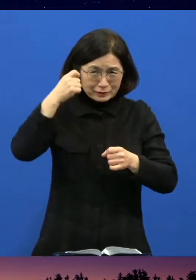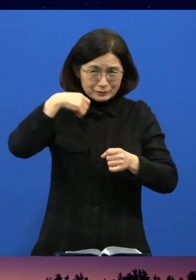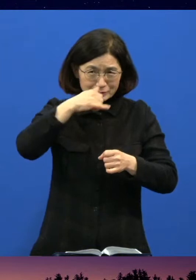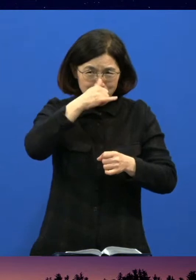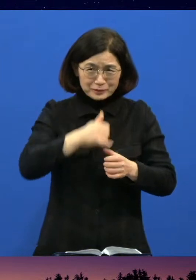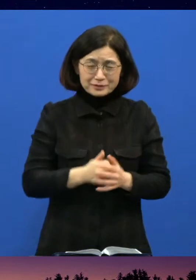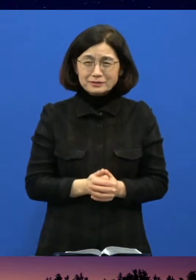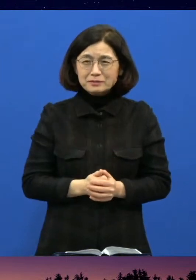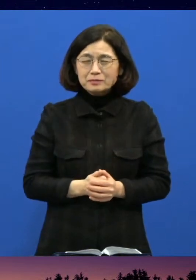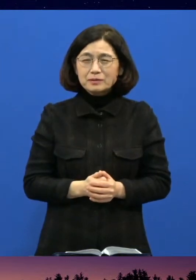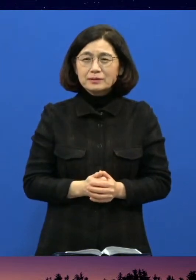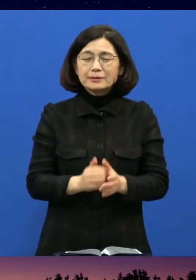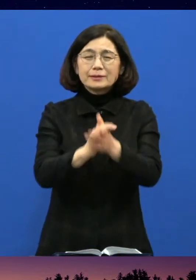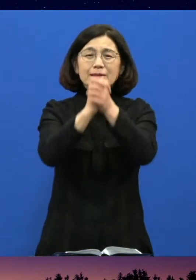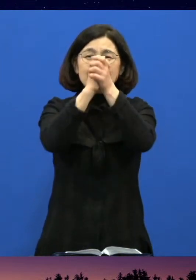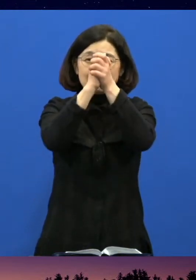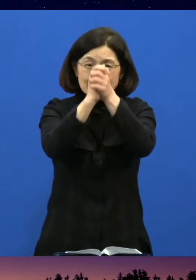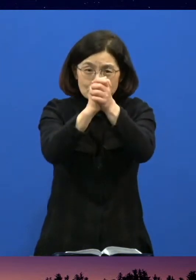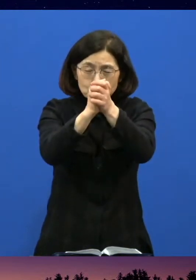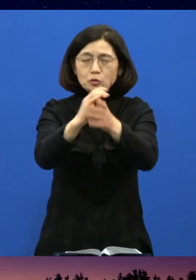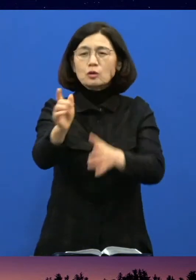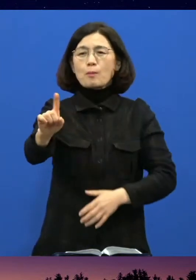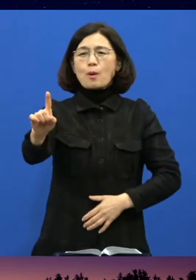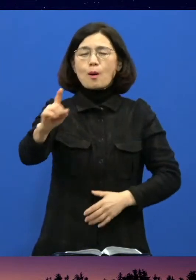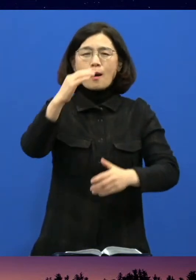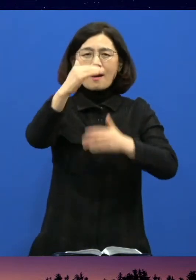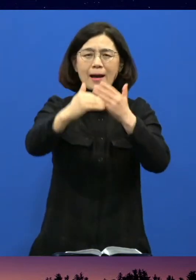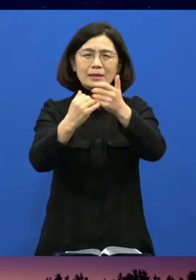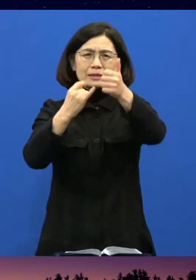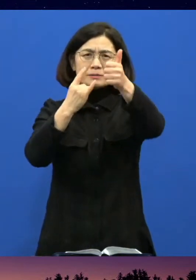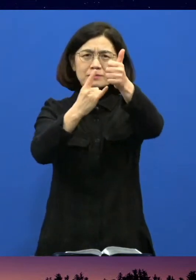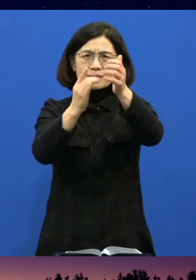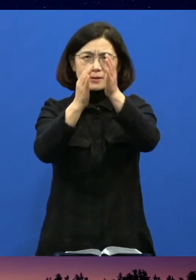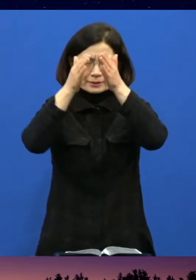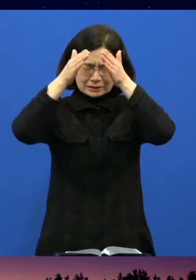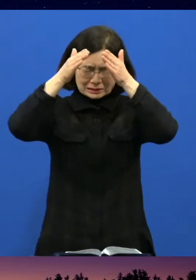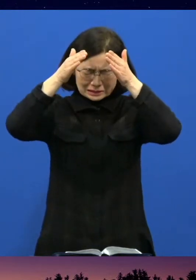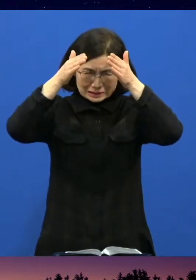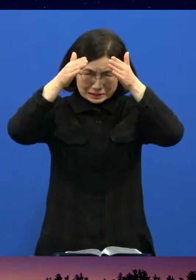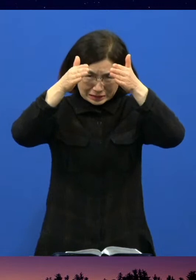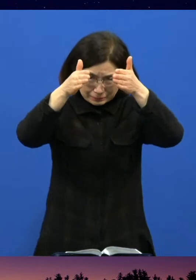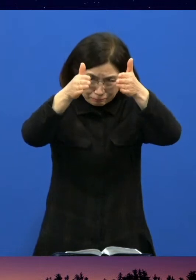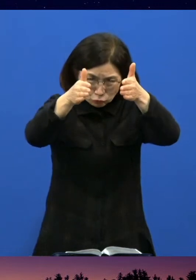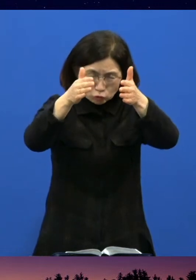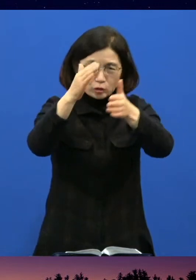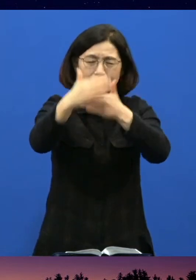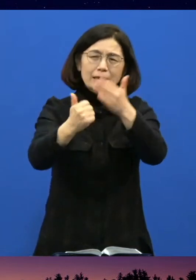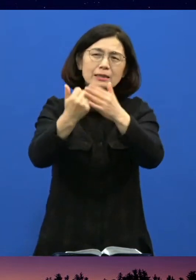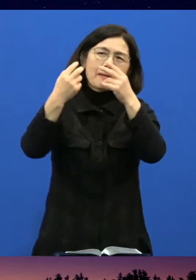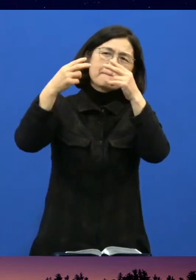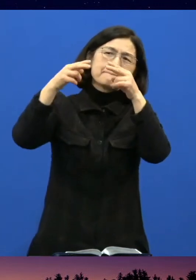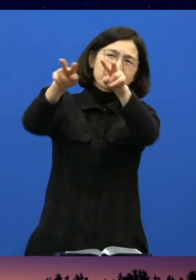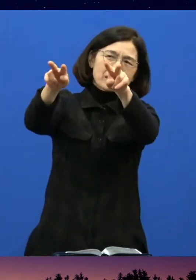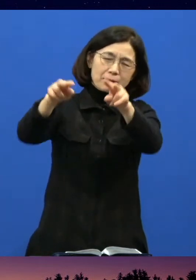기도라는 게 하나님에게 집중하는 것이잖아요. 그런데 자꾸 자신의 처지나 자신의